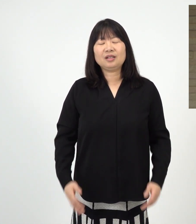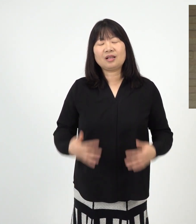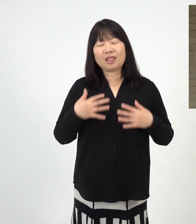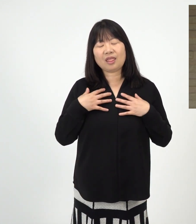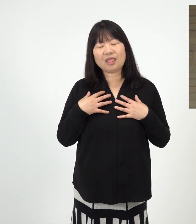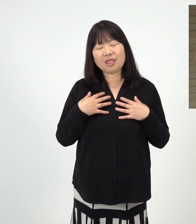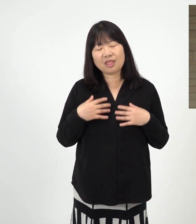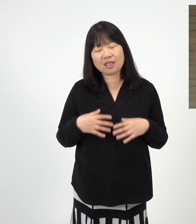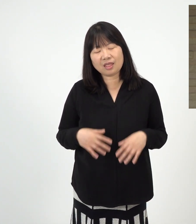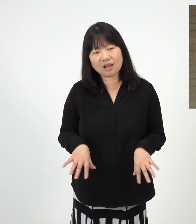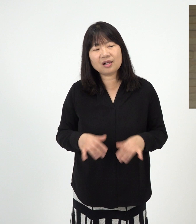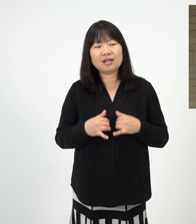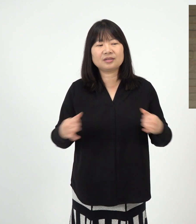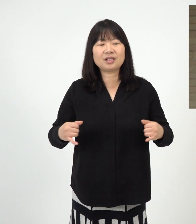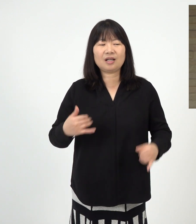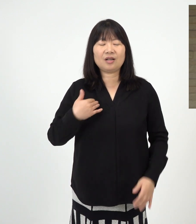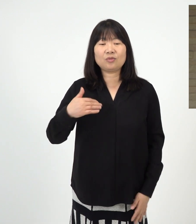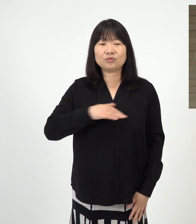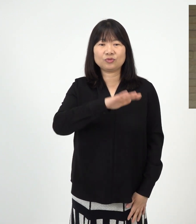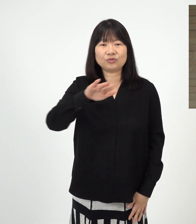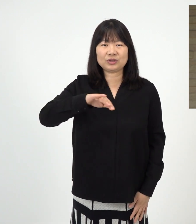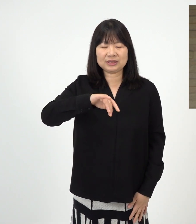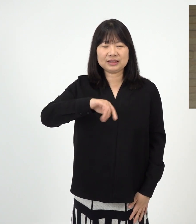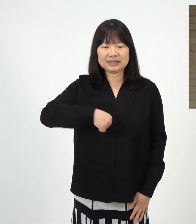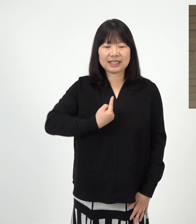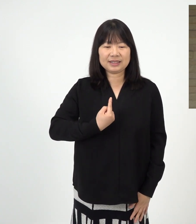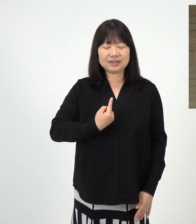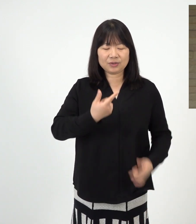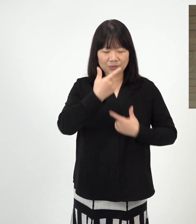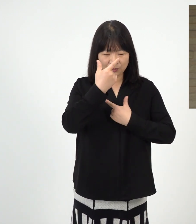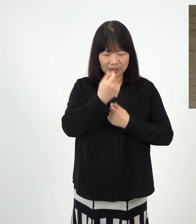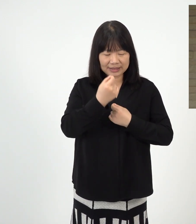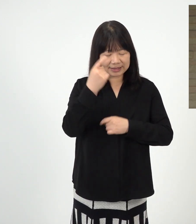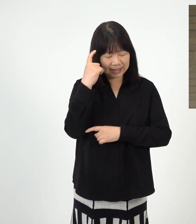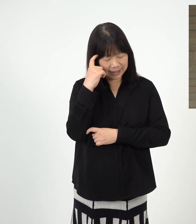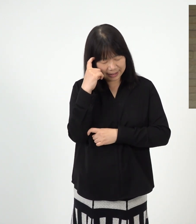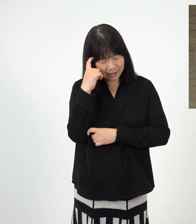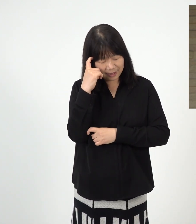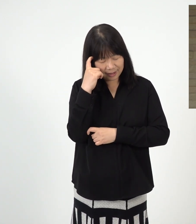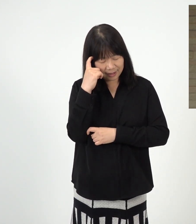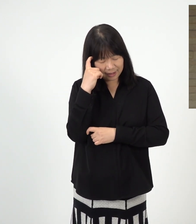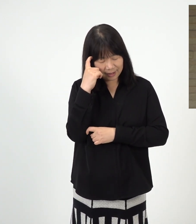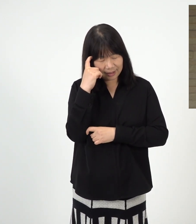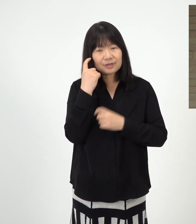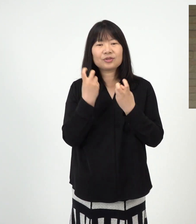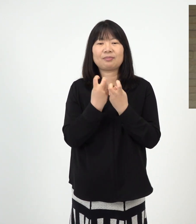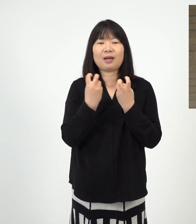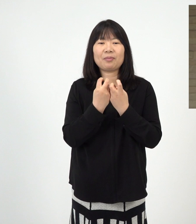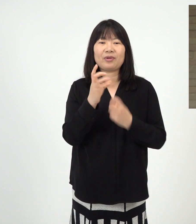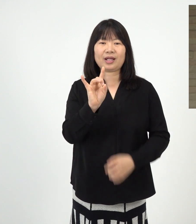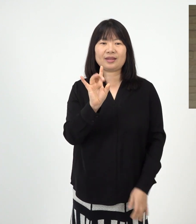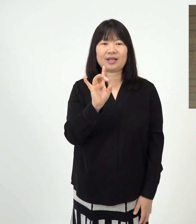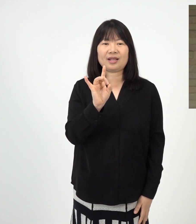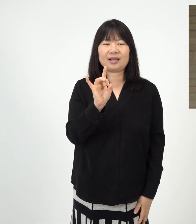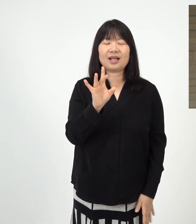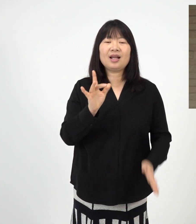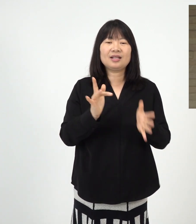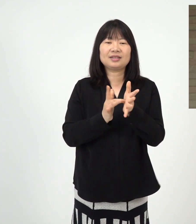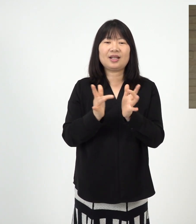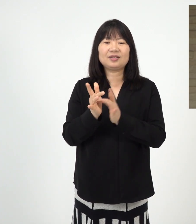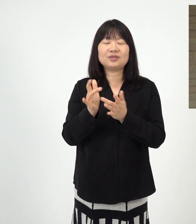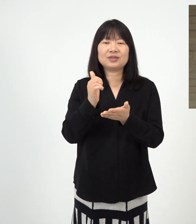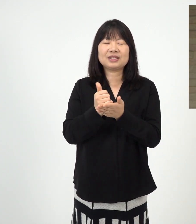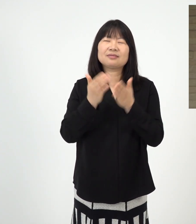연약한 자들과 우리 자신을 동일시할 수 있는 길은 하나밖에 없어요.